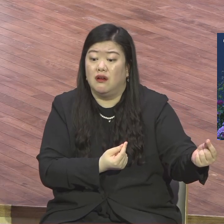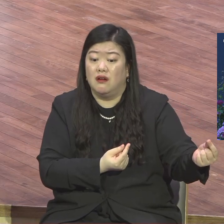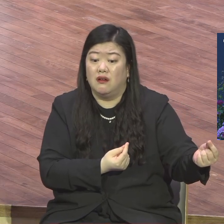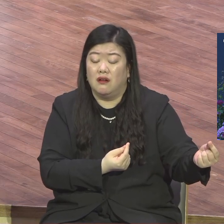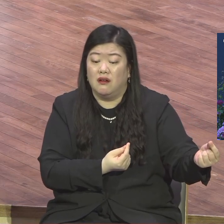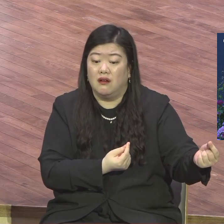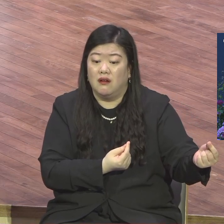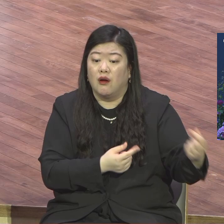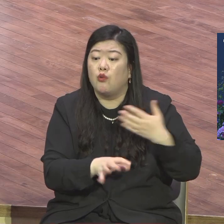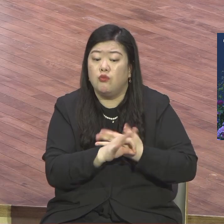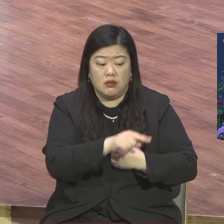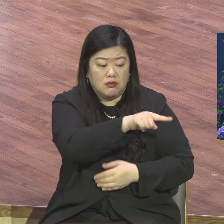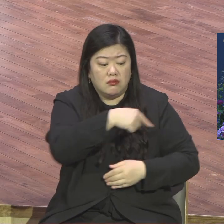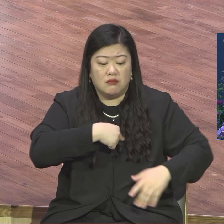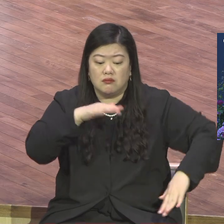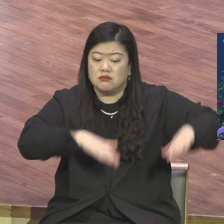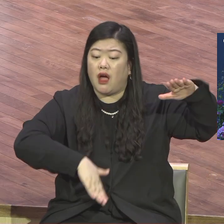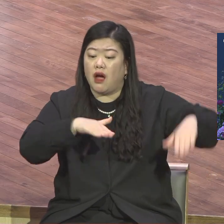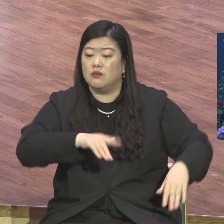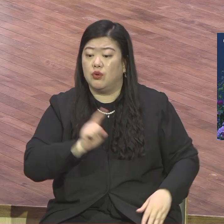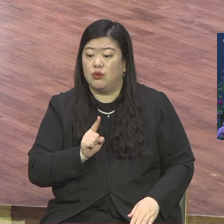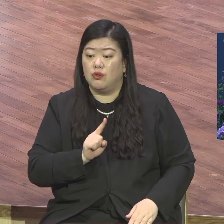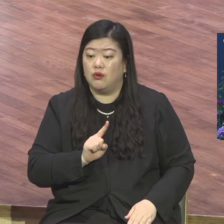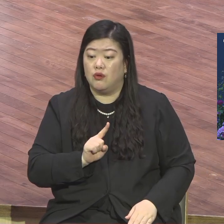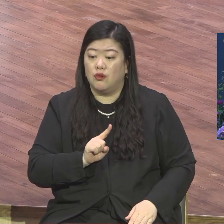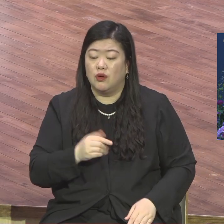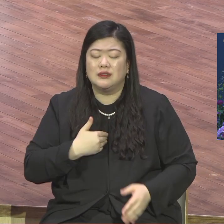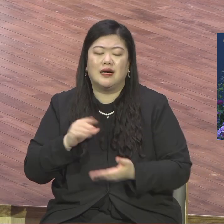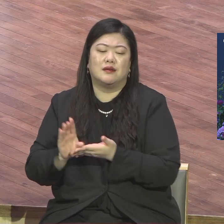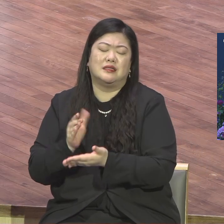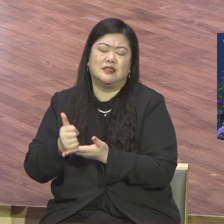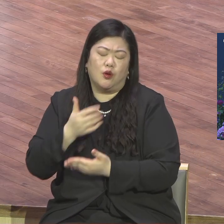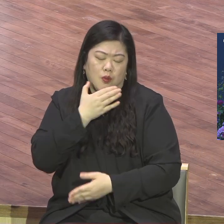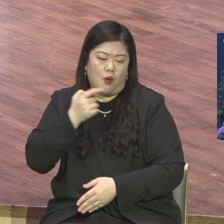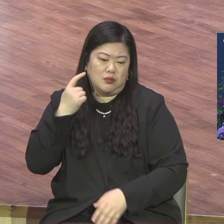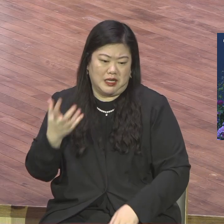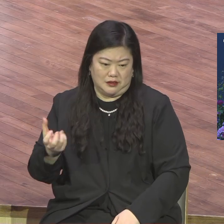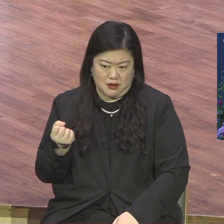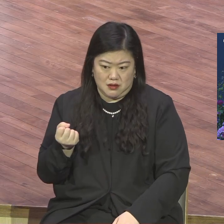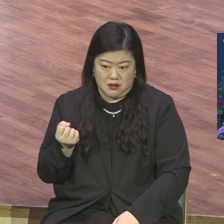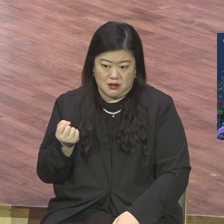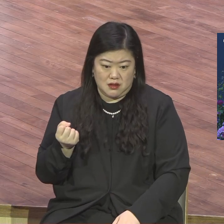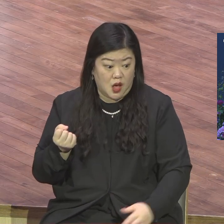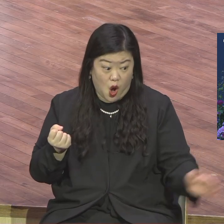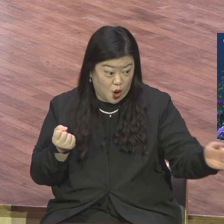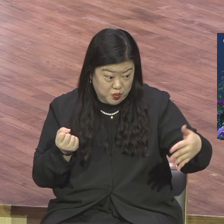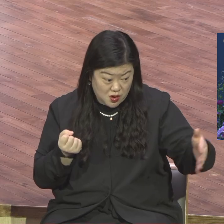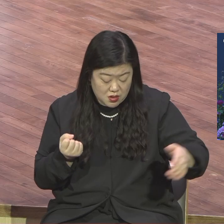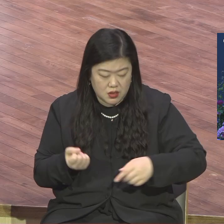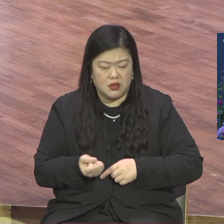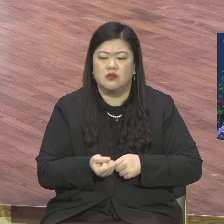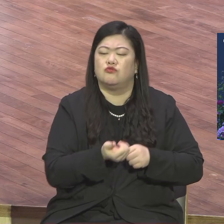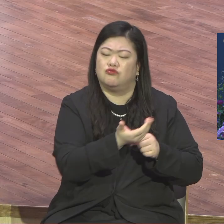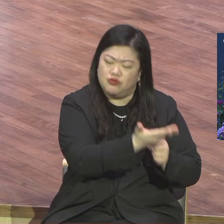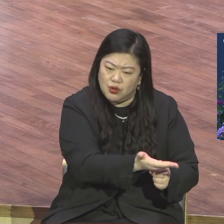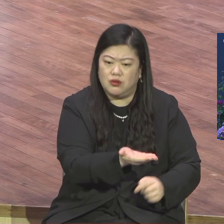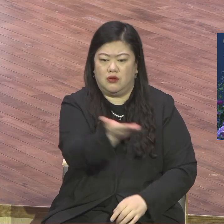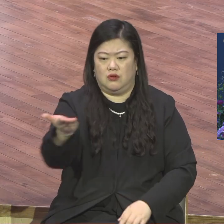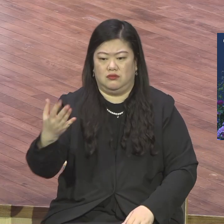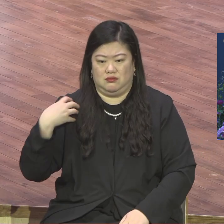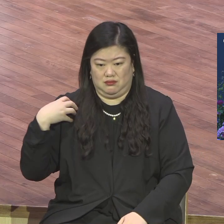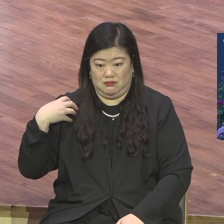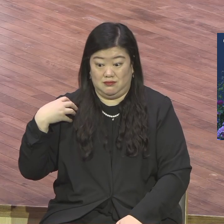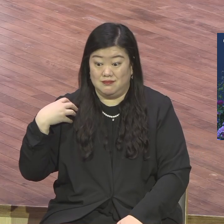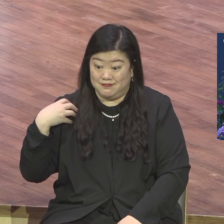하나님은 여러분을 통해서 하나님이 증거되기를 원하는 기대가 있어요. 기대. 자, 하늘 보좌의